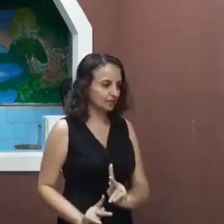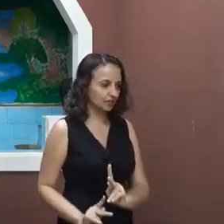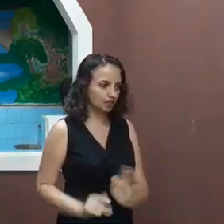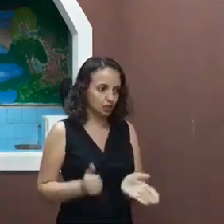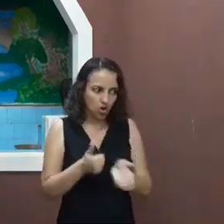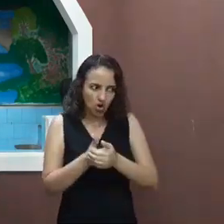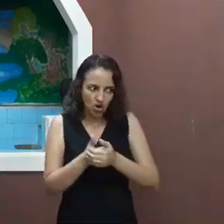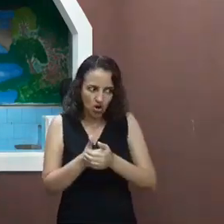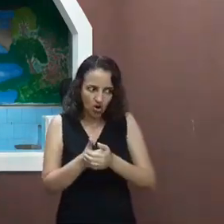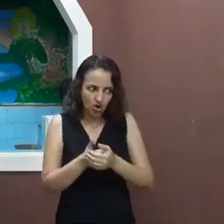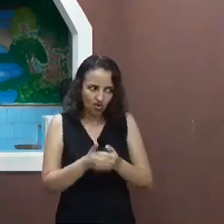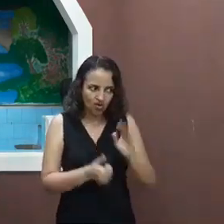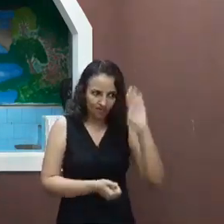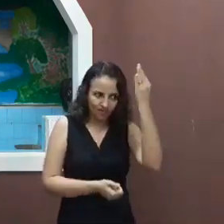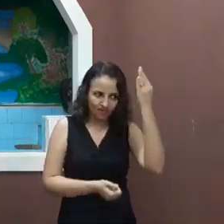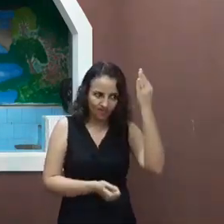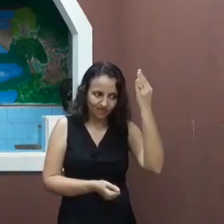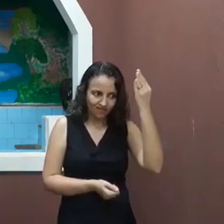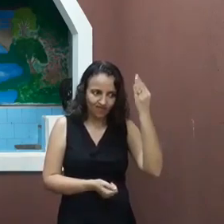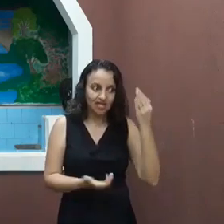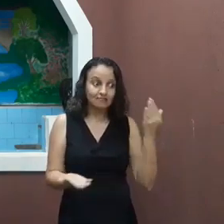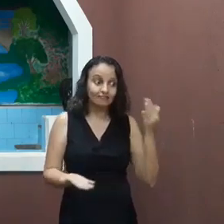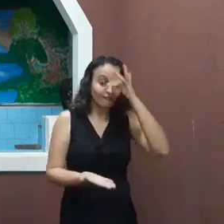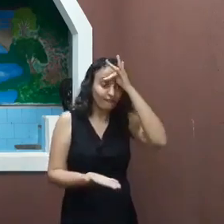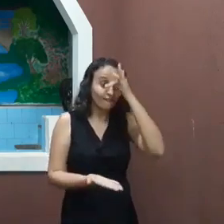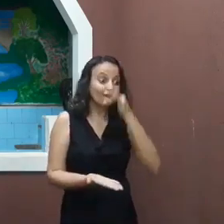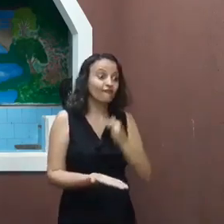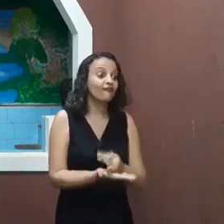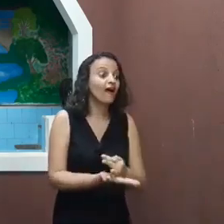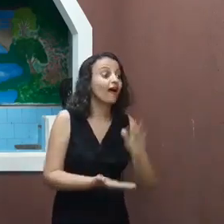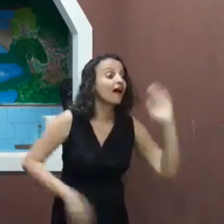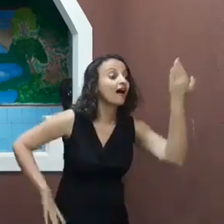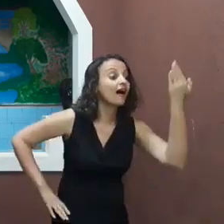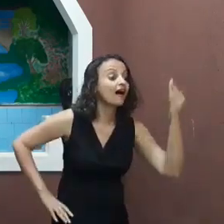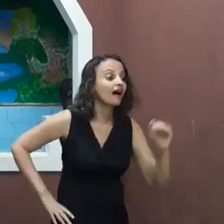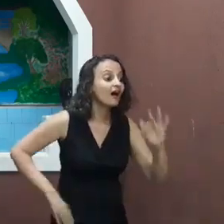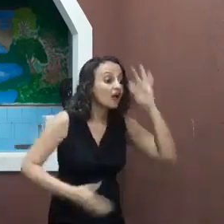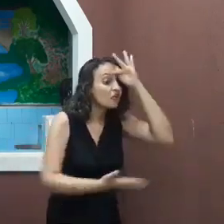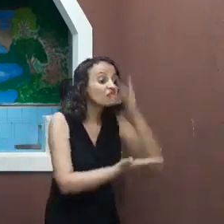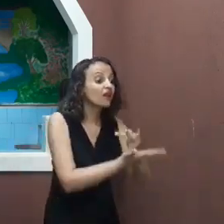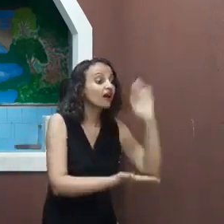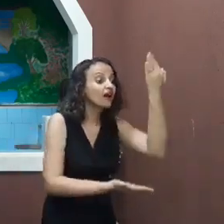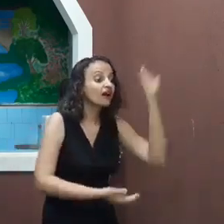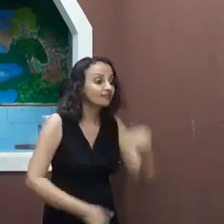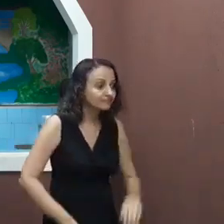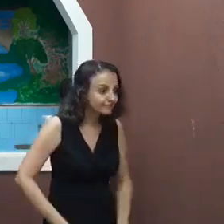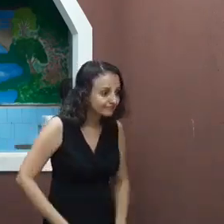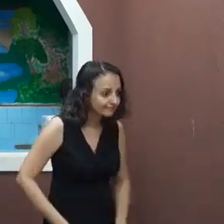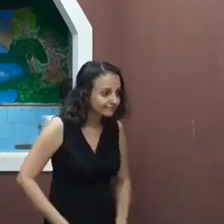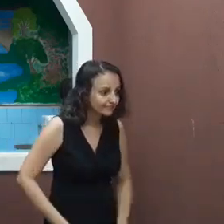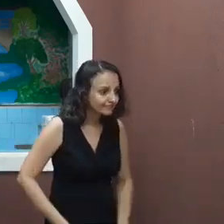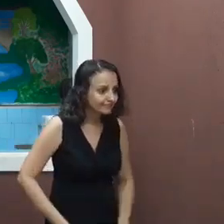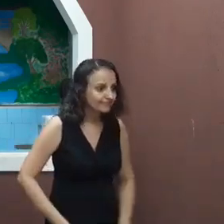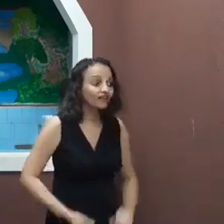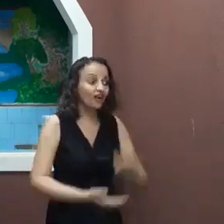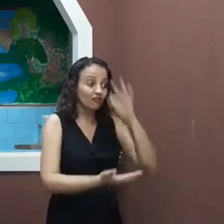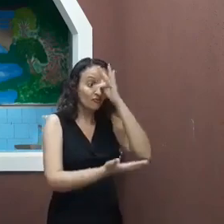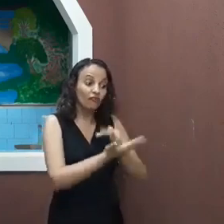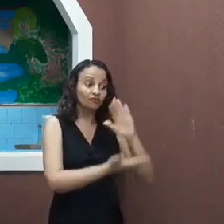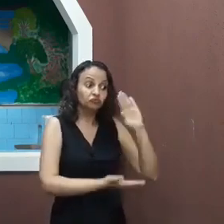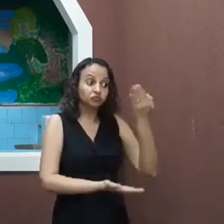escondo, a minha fé é vã. E é questionável esse meu encontro